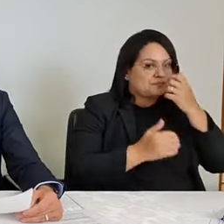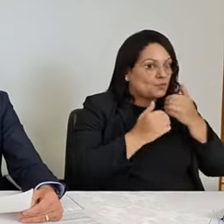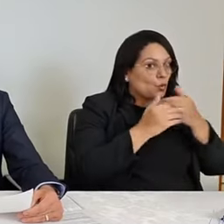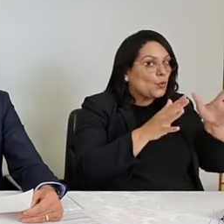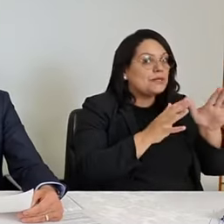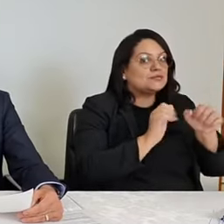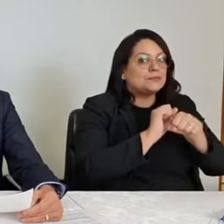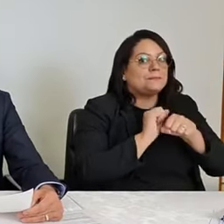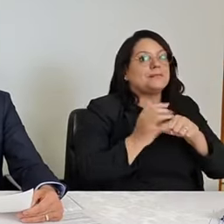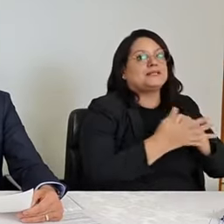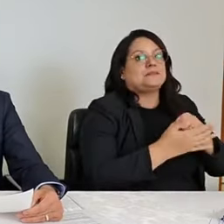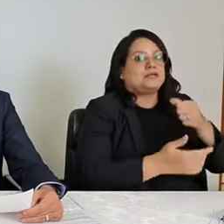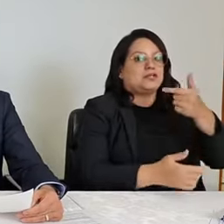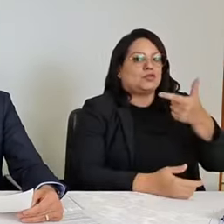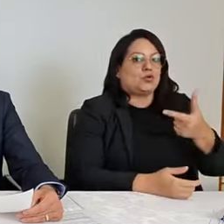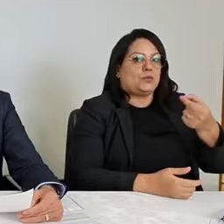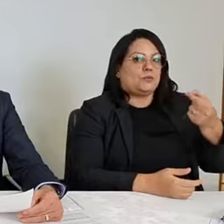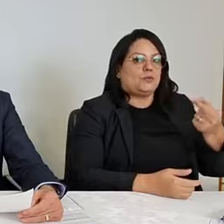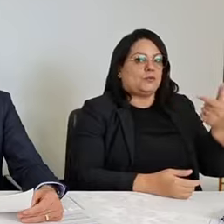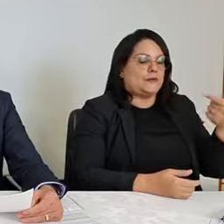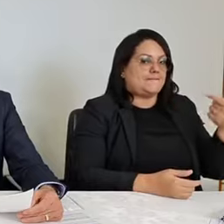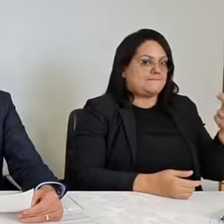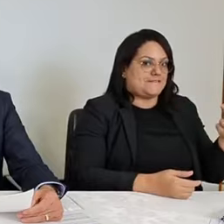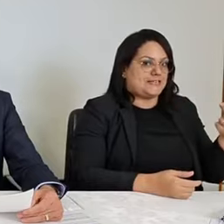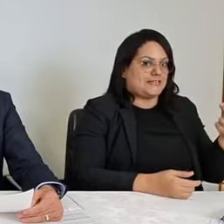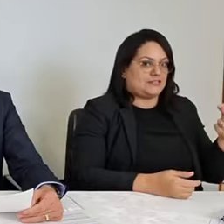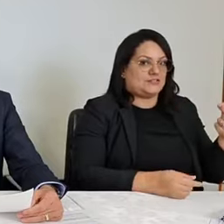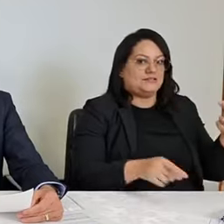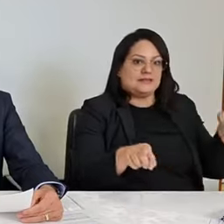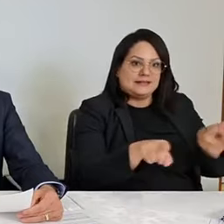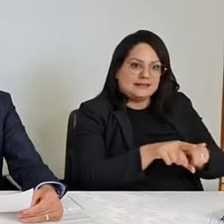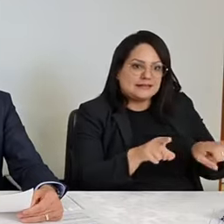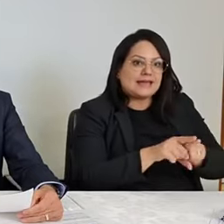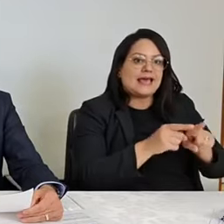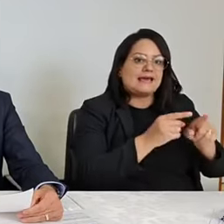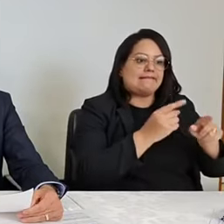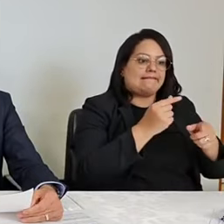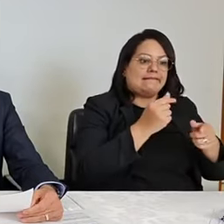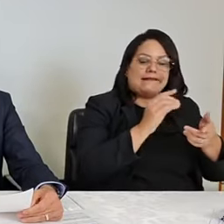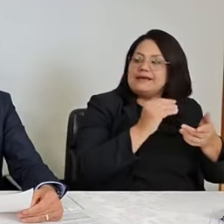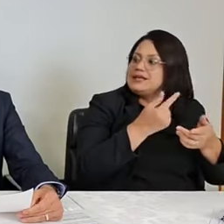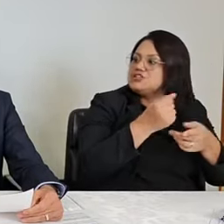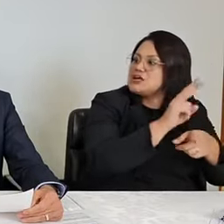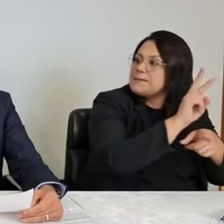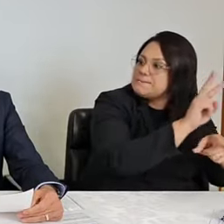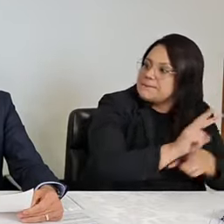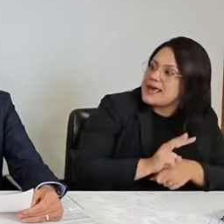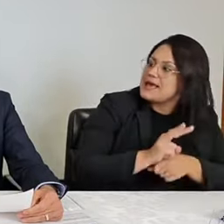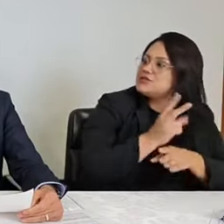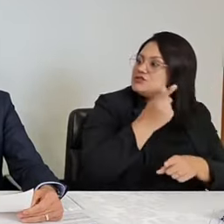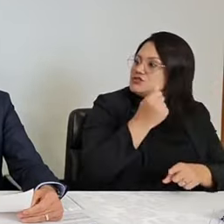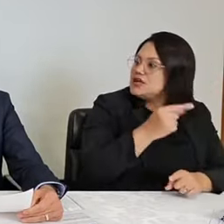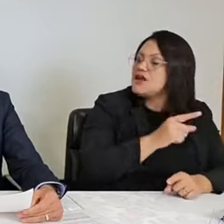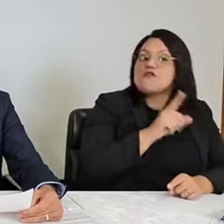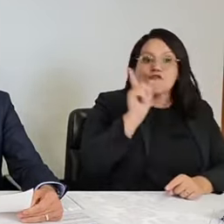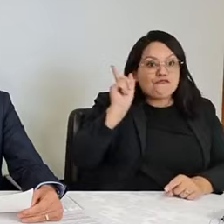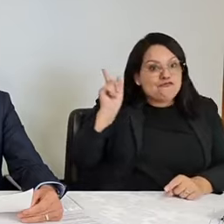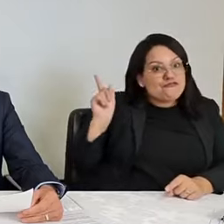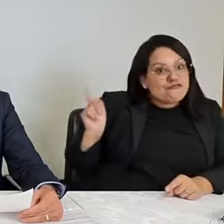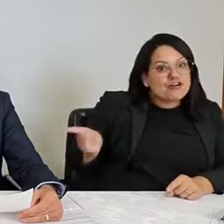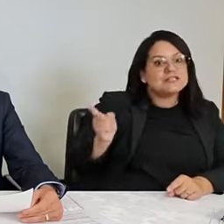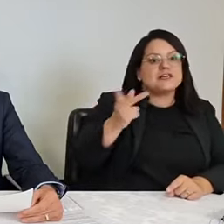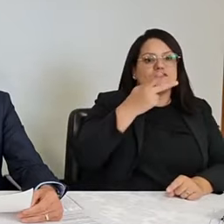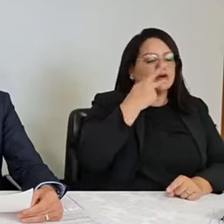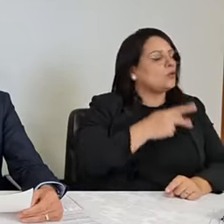2020, aquela preocupação de acesso ao crédito, quero acesso a dinheiro. E é naquele momento o senhor falou,